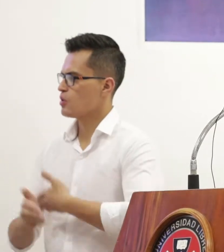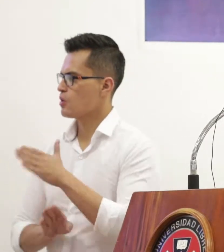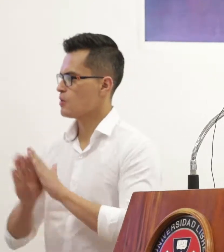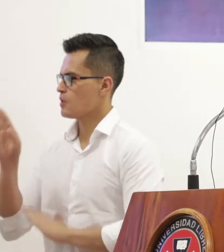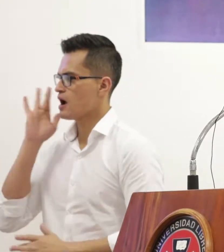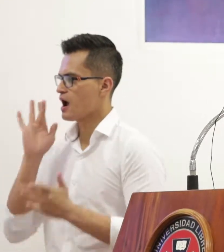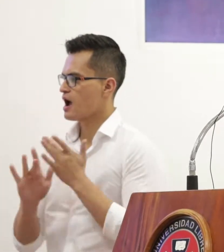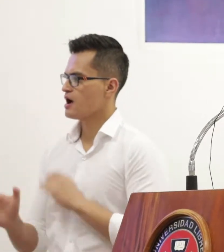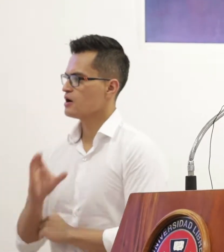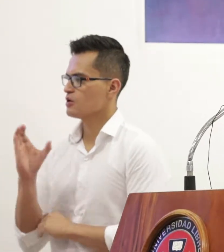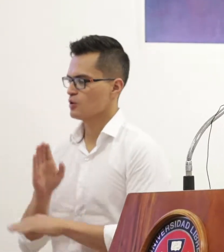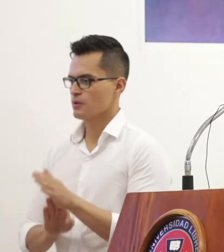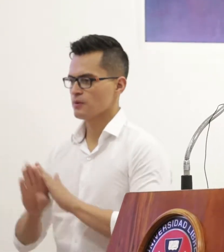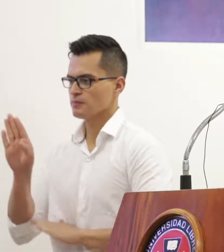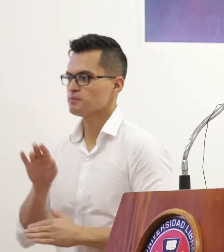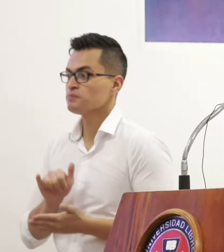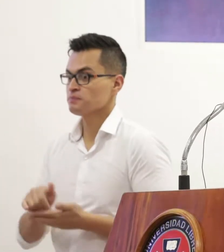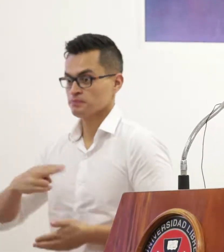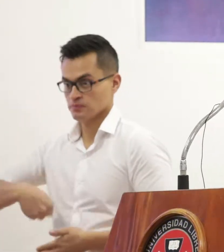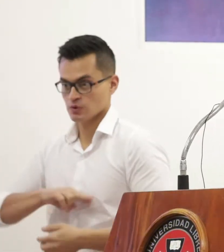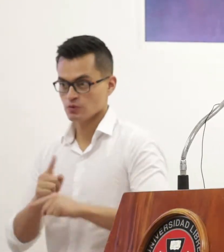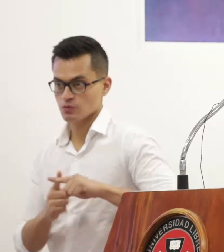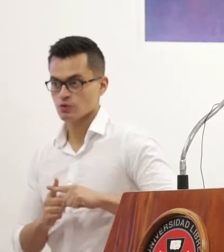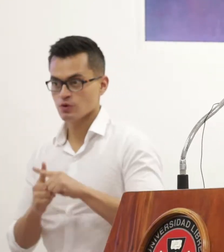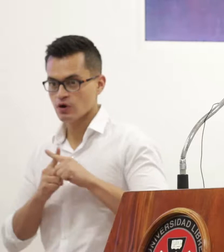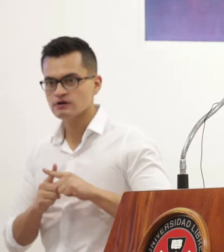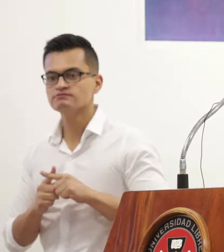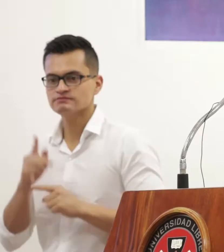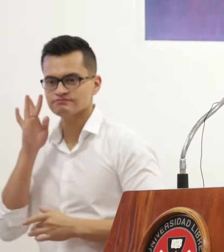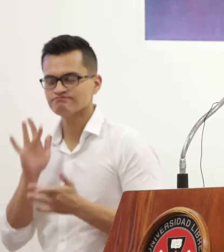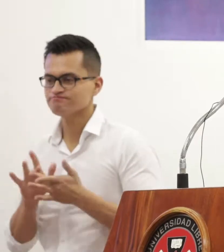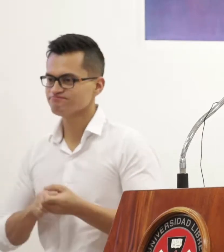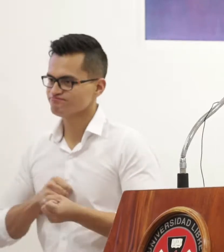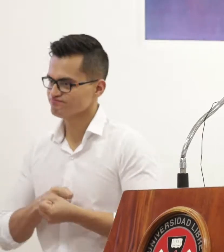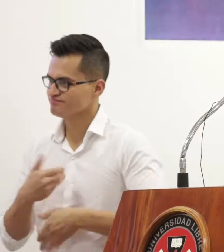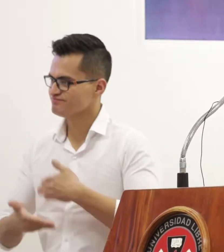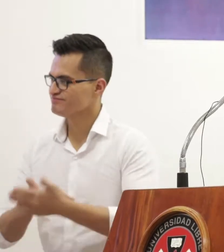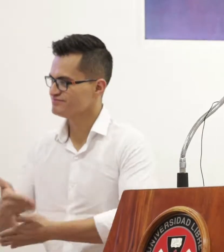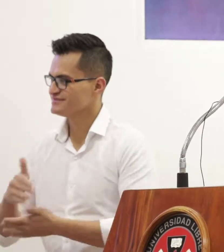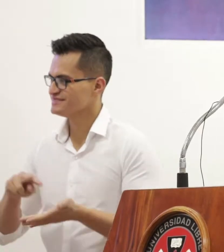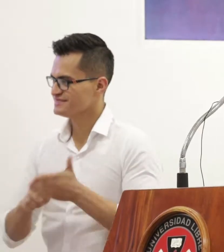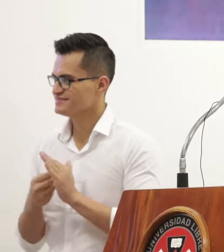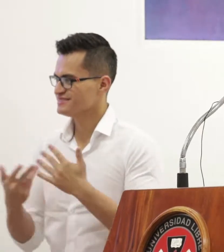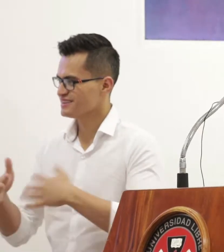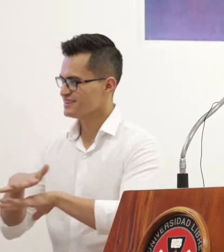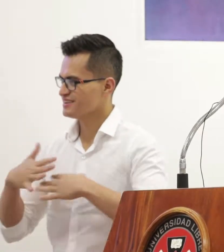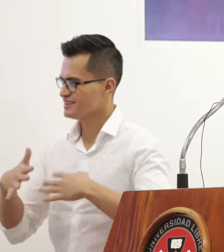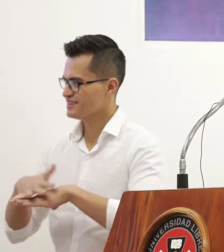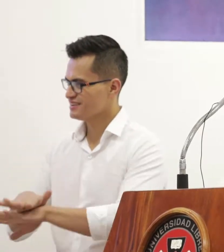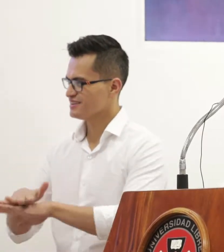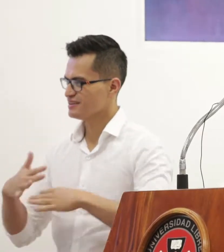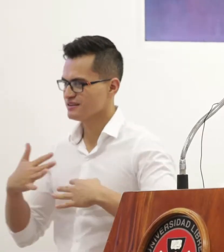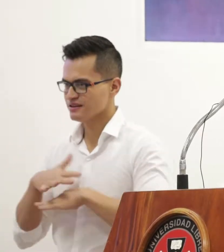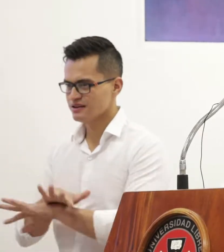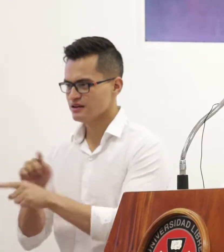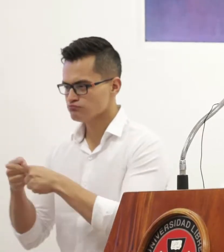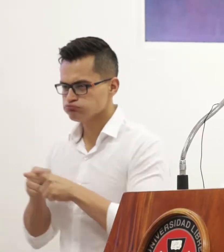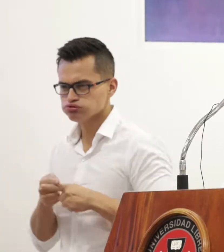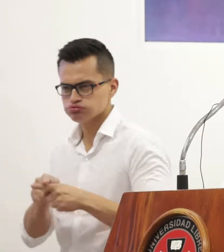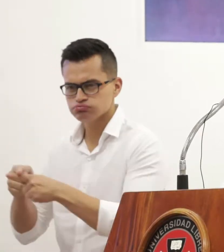eso estaremos como Procuraduría hombro a hombro tratando de tejer, como lo dice esta red, esa estrategia